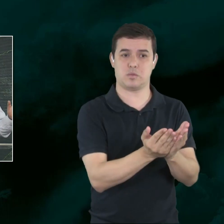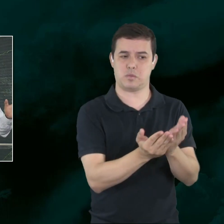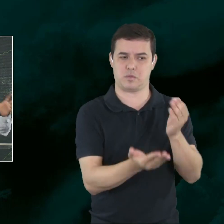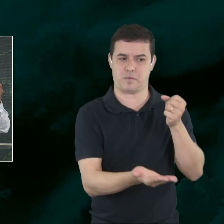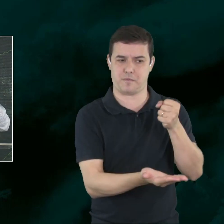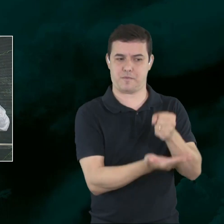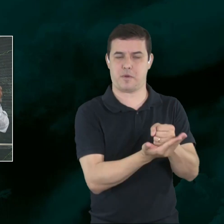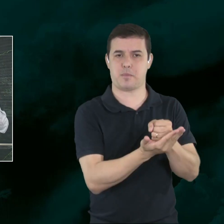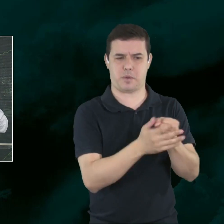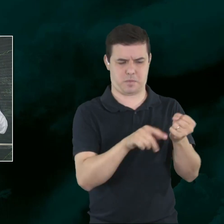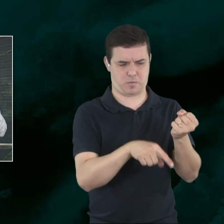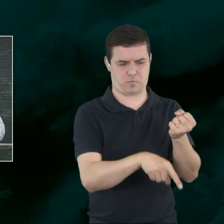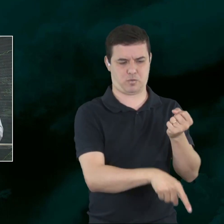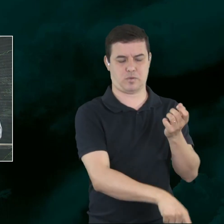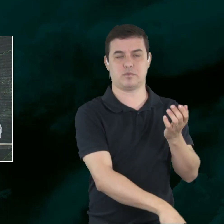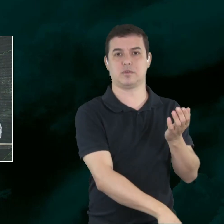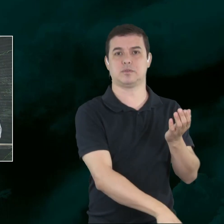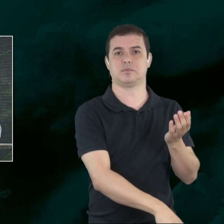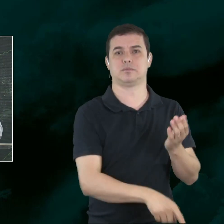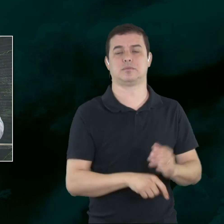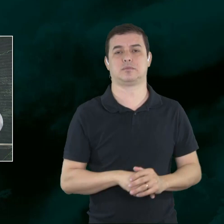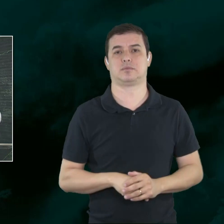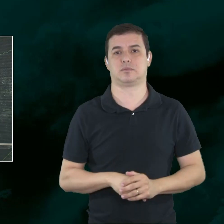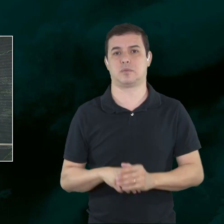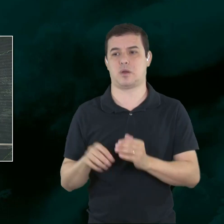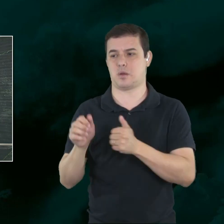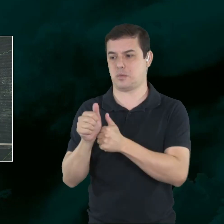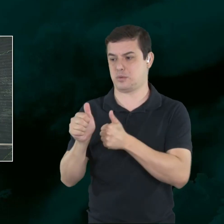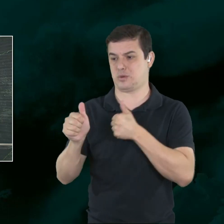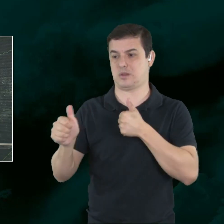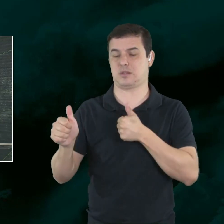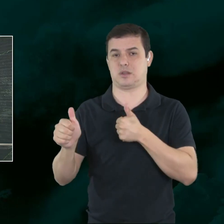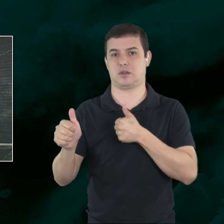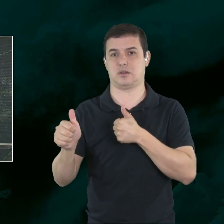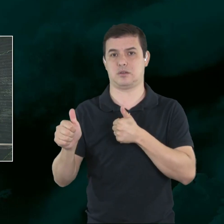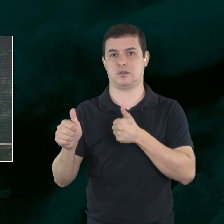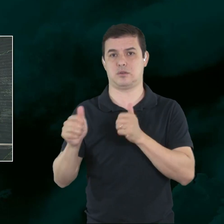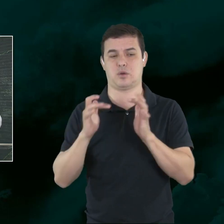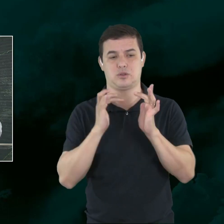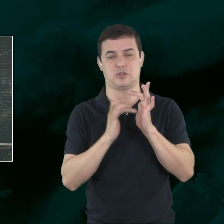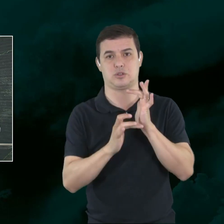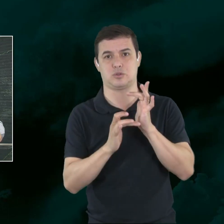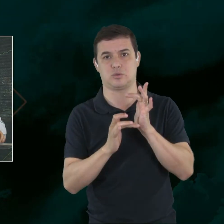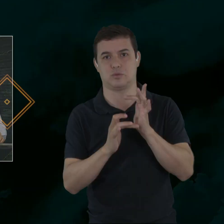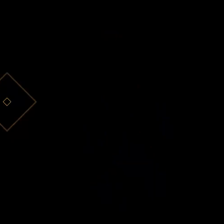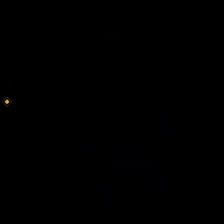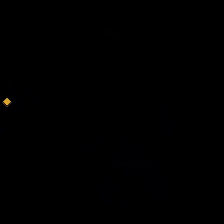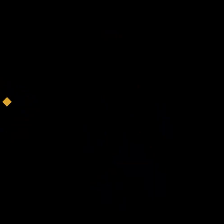balancem quando chegar o momento da apostasia. Deus abençoe todos vocês. Amém.